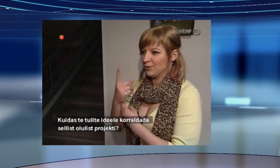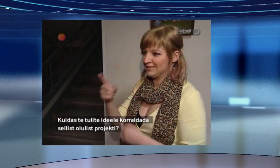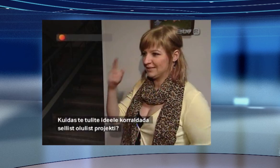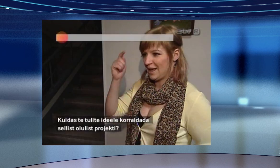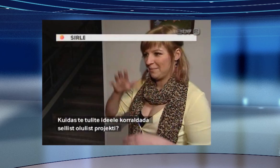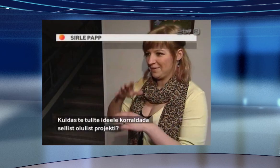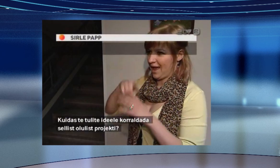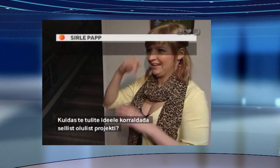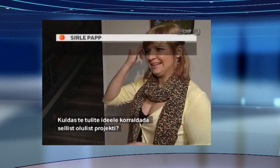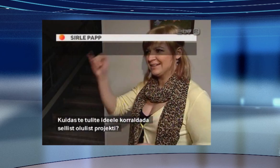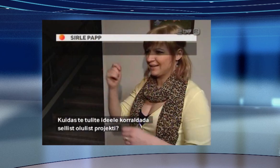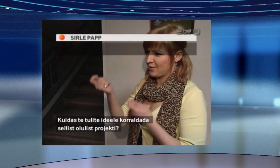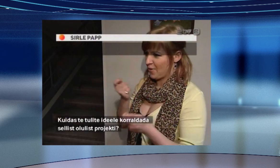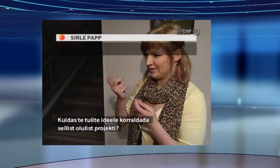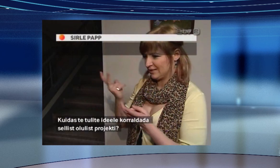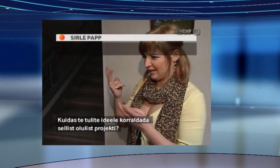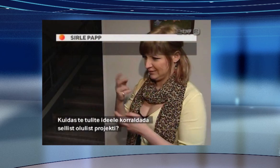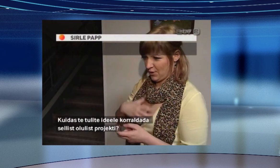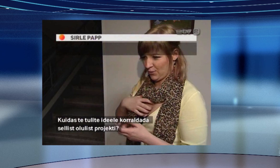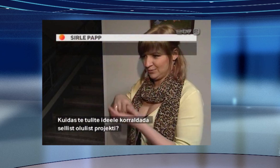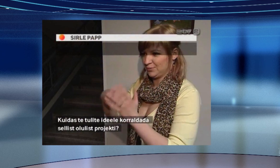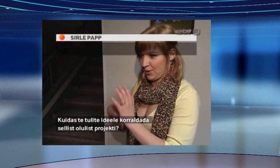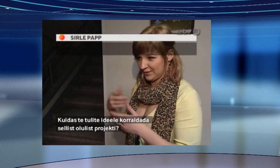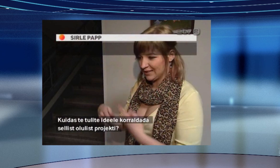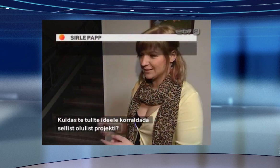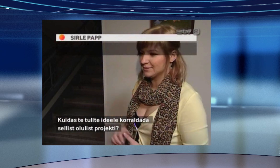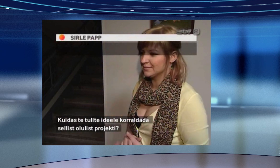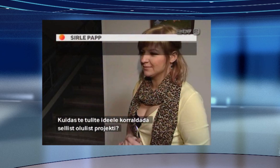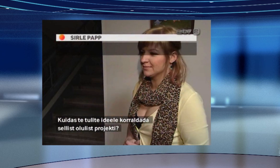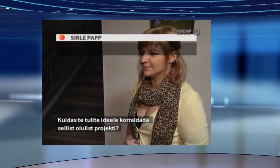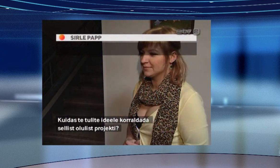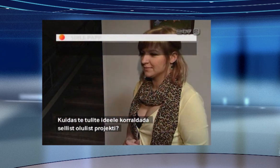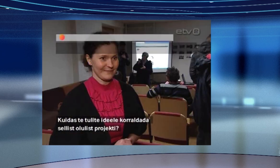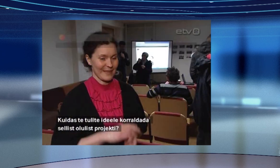Kuidas teil tekkis selline idee korraldada niisugune oluline projekt?